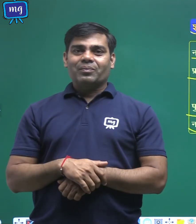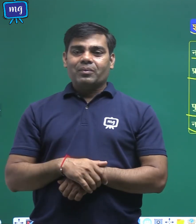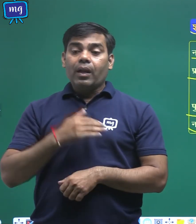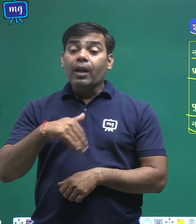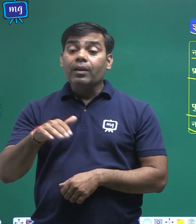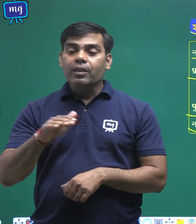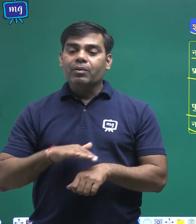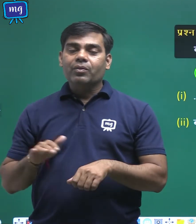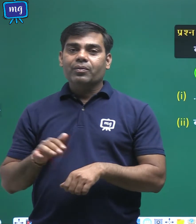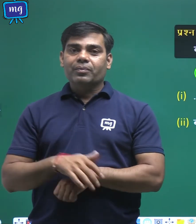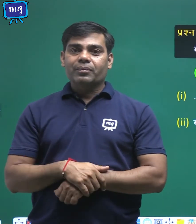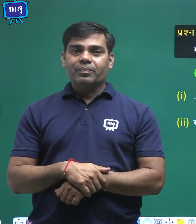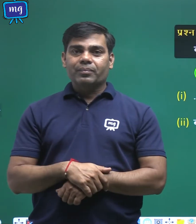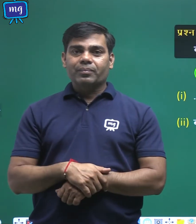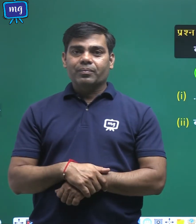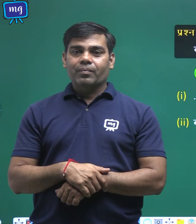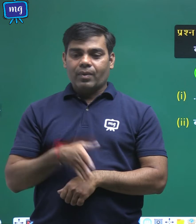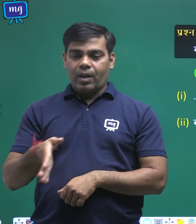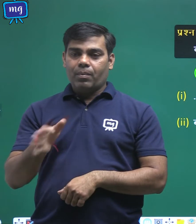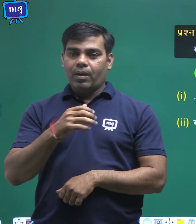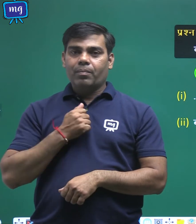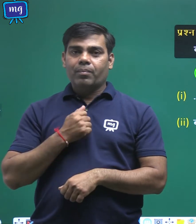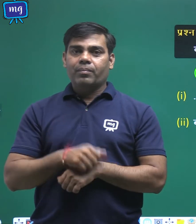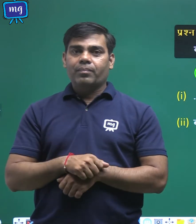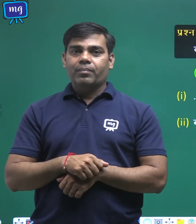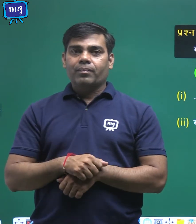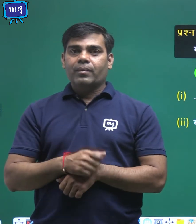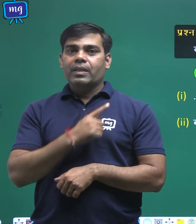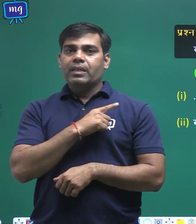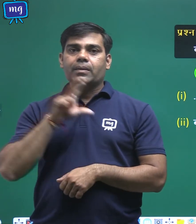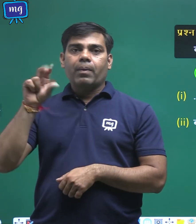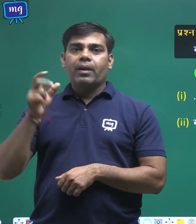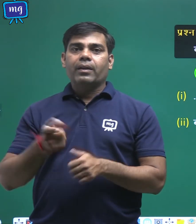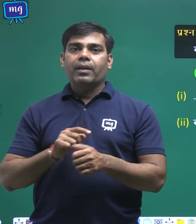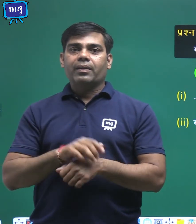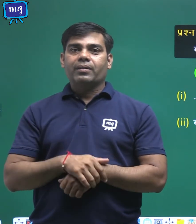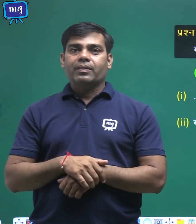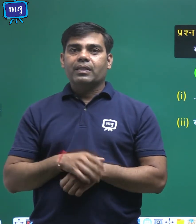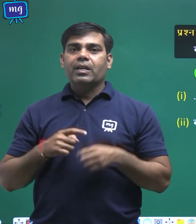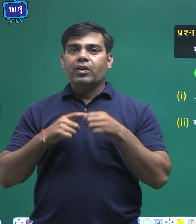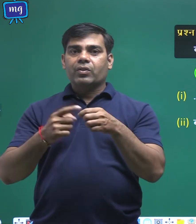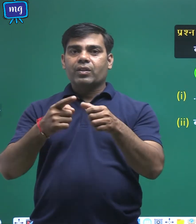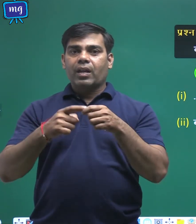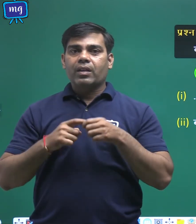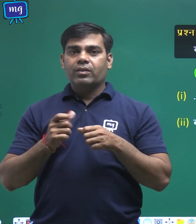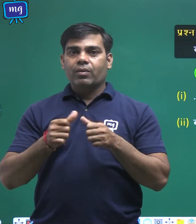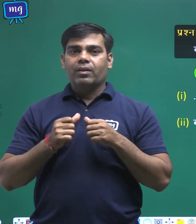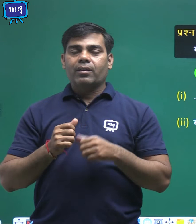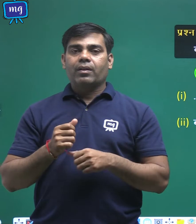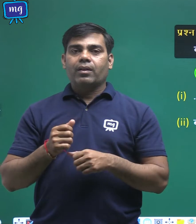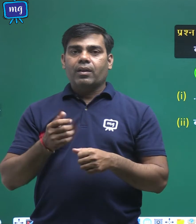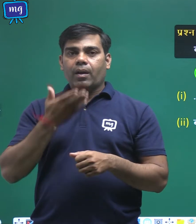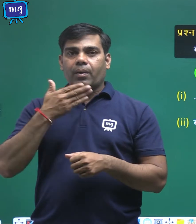आगे चले बच्चों, अब हम इस पाठ के प्रश्न उत्तर